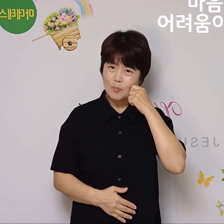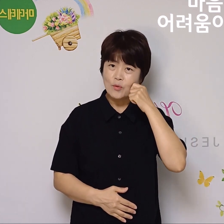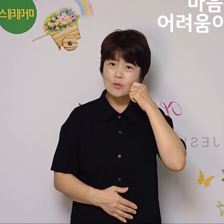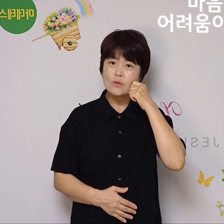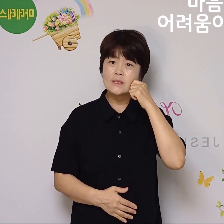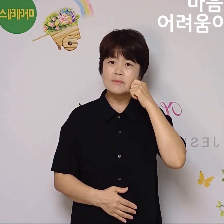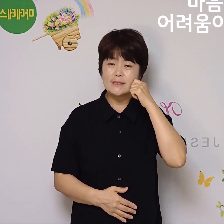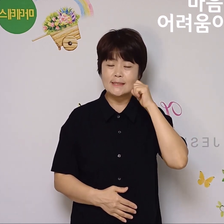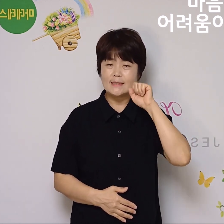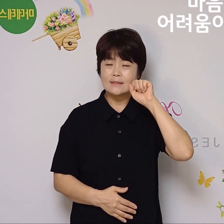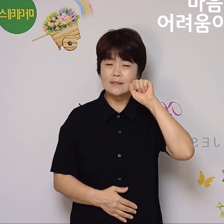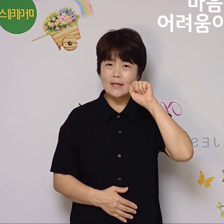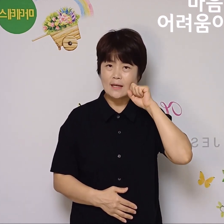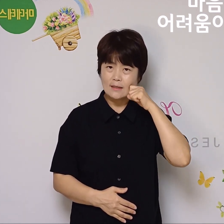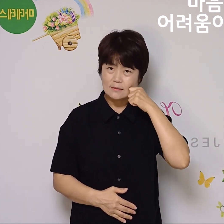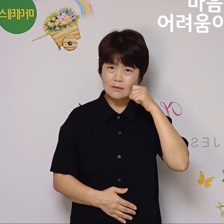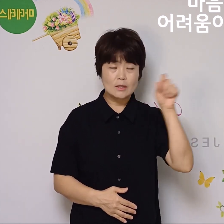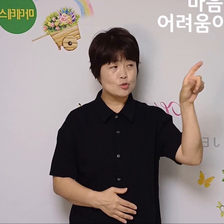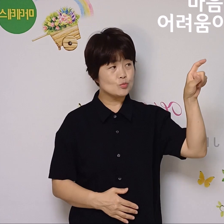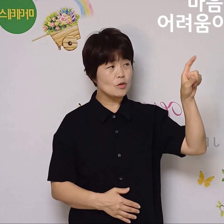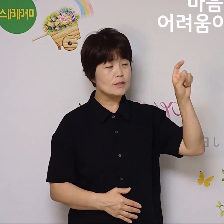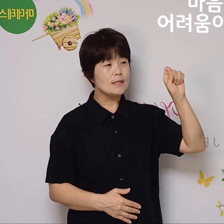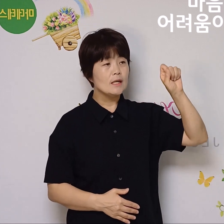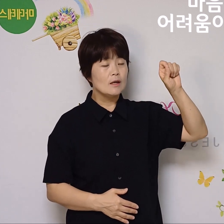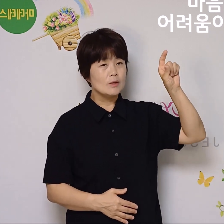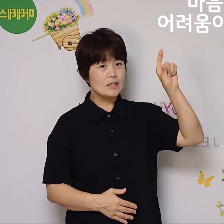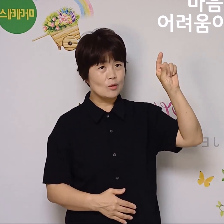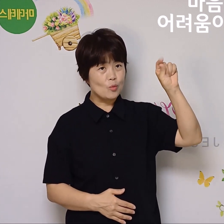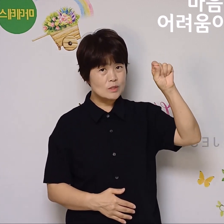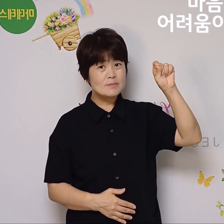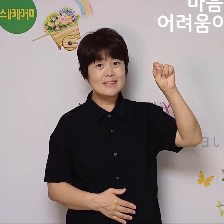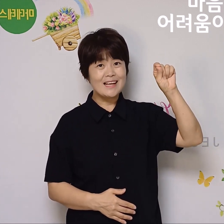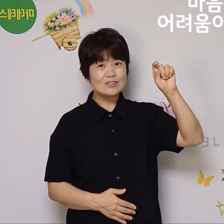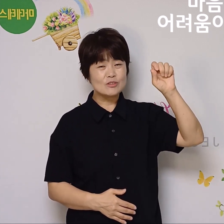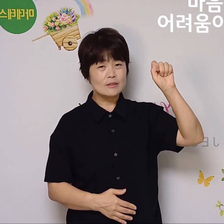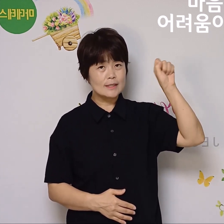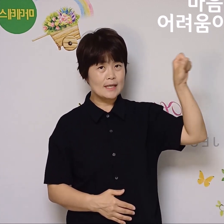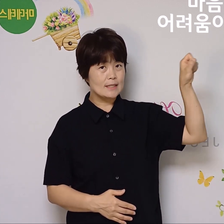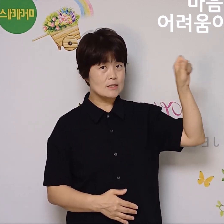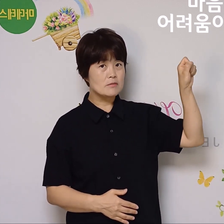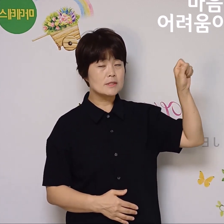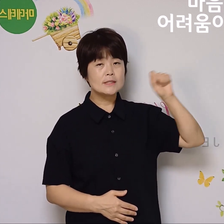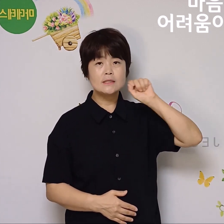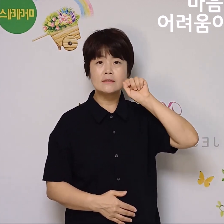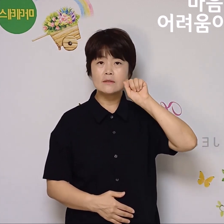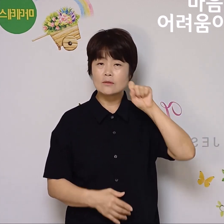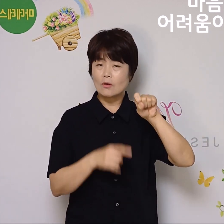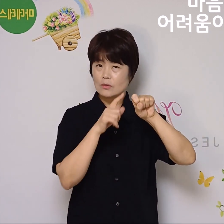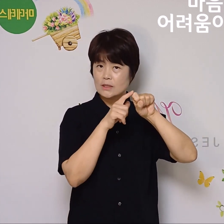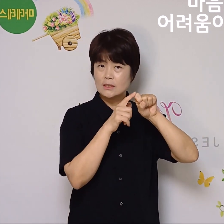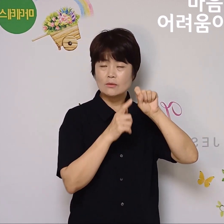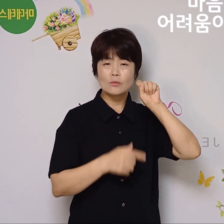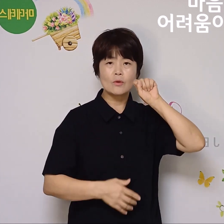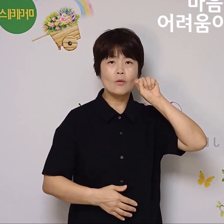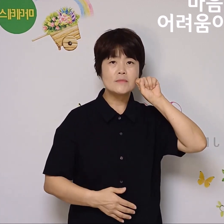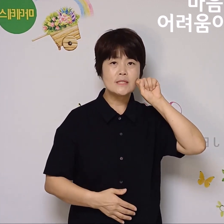볼을 꼬집듯이 약간 이렇게 주먹을 이렇게 꼬집는 게 아니고요. 이렇게 약간 성글게 지은 거를 요 검지